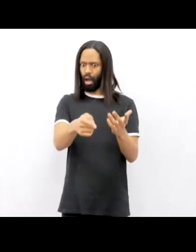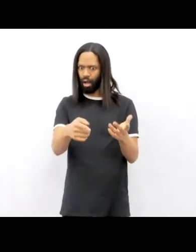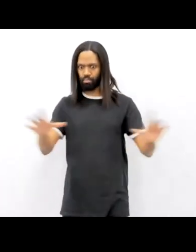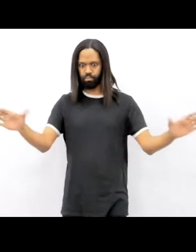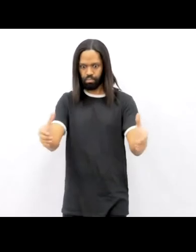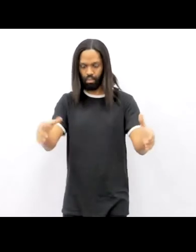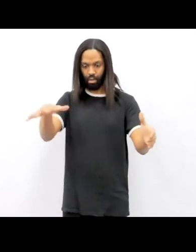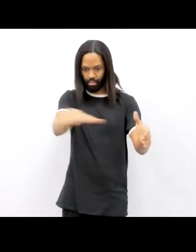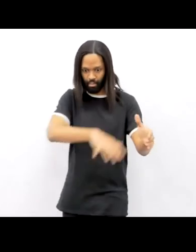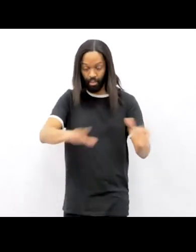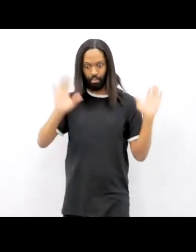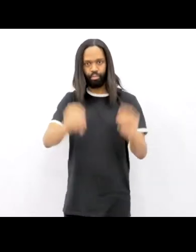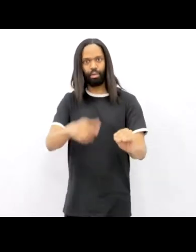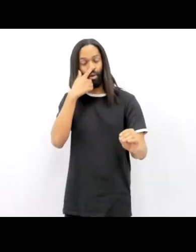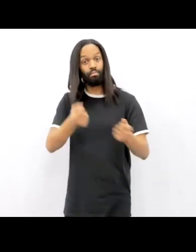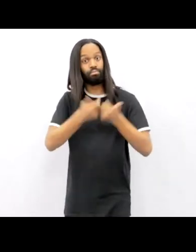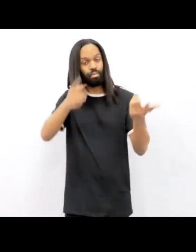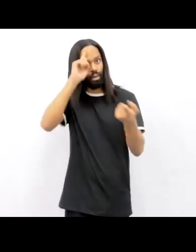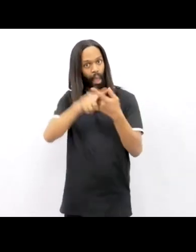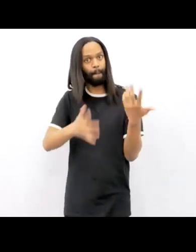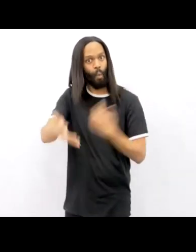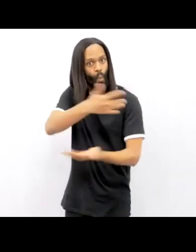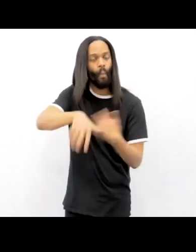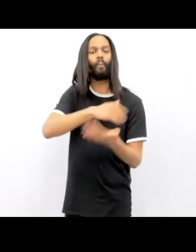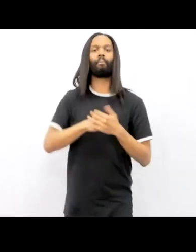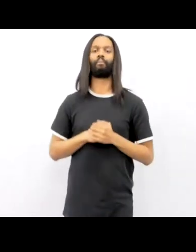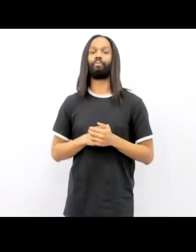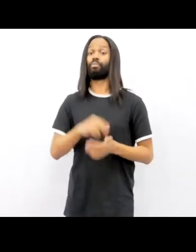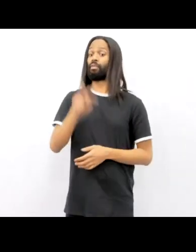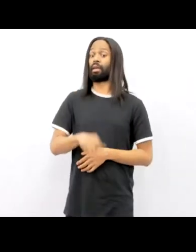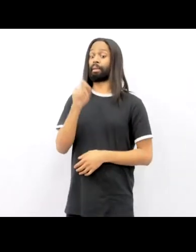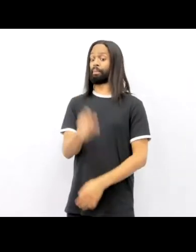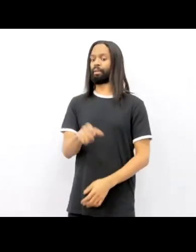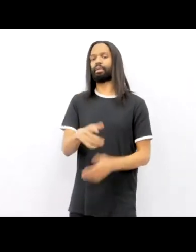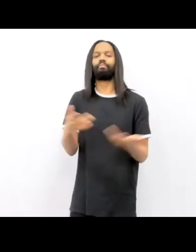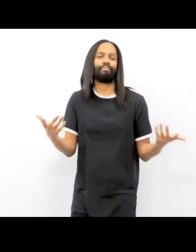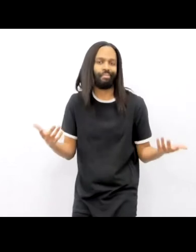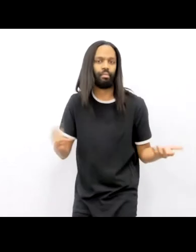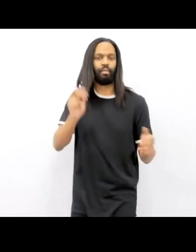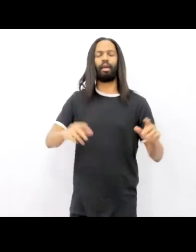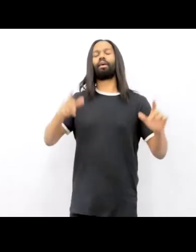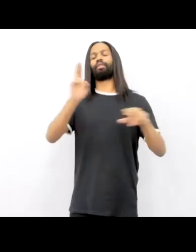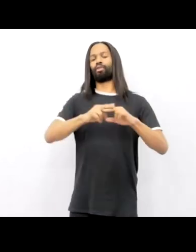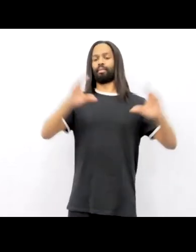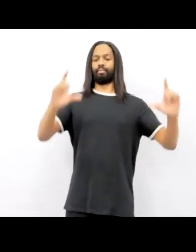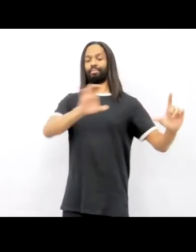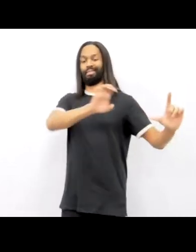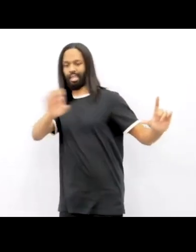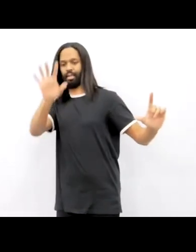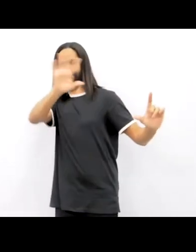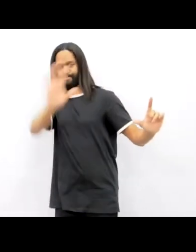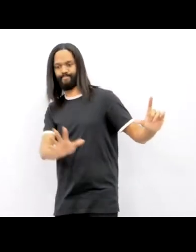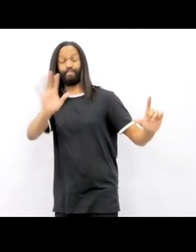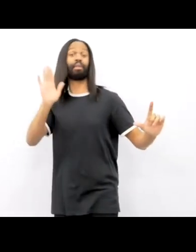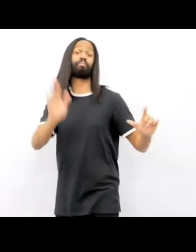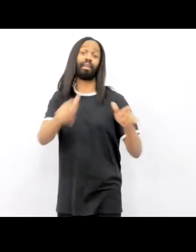qui est un territoire, en tout cas, c'est le cas de l'ensemble de l'est de Nancy, de l'ensemble de cette partie industrielle de la ville,